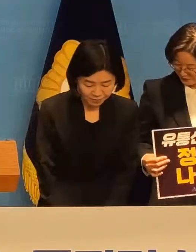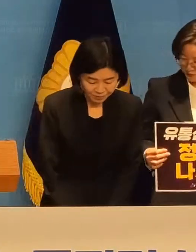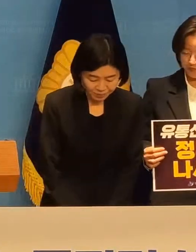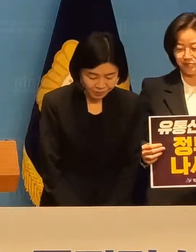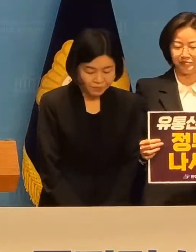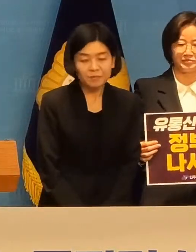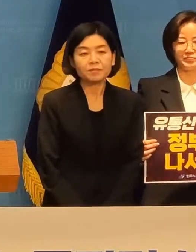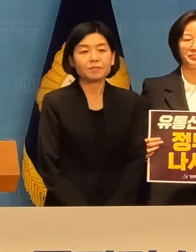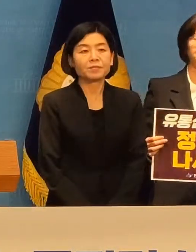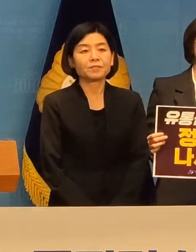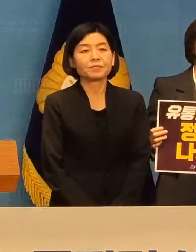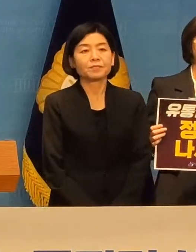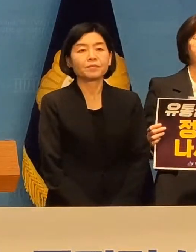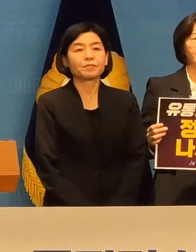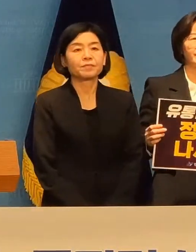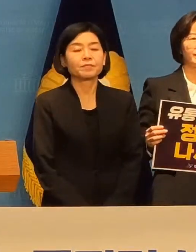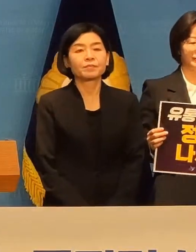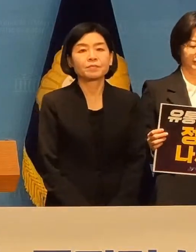네.